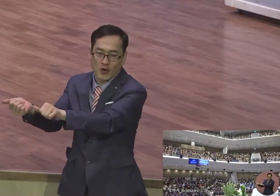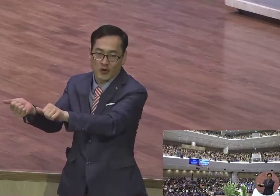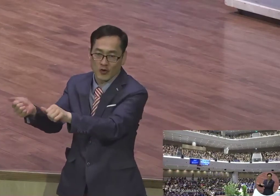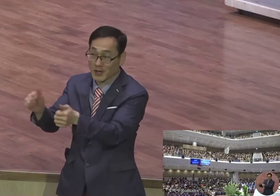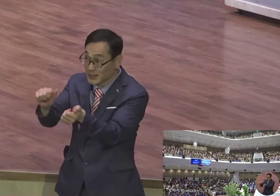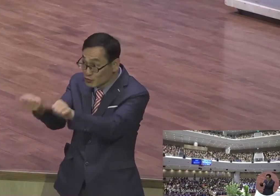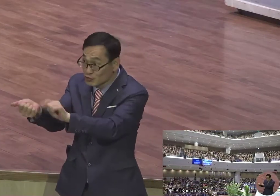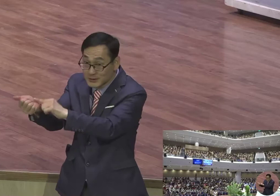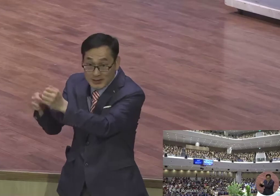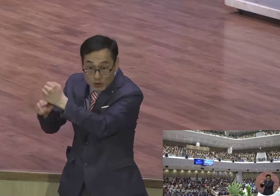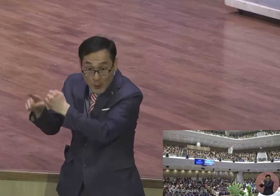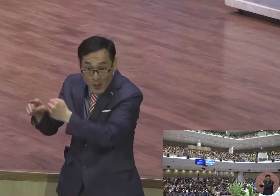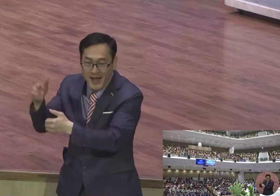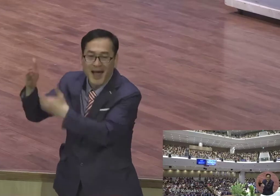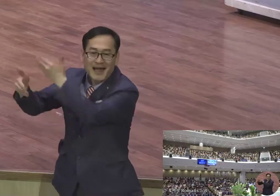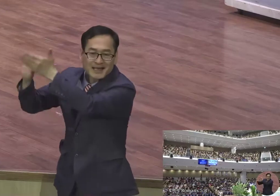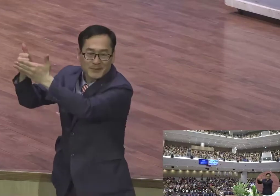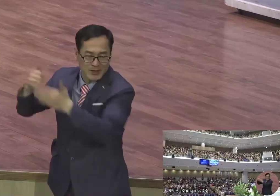확정하셨나니라